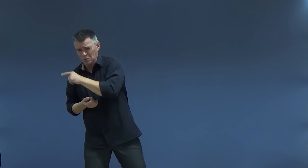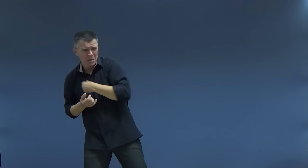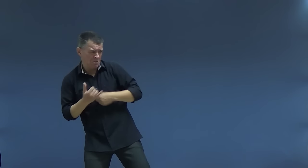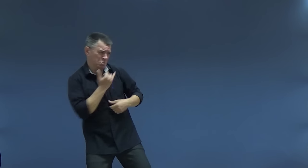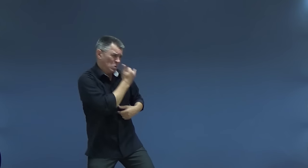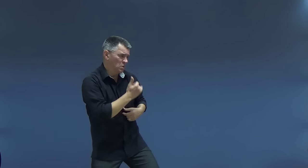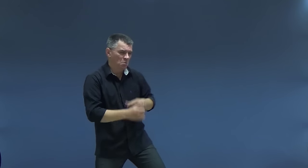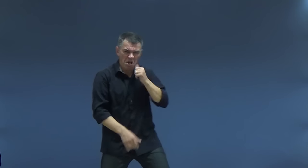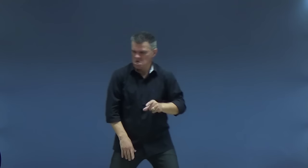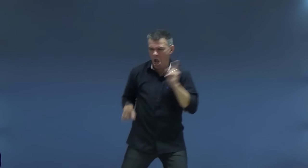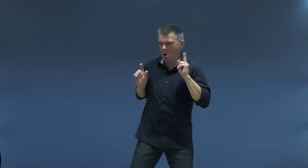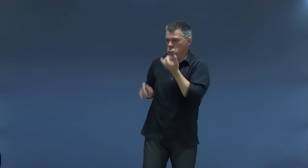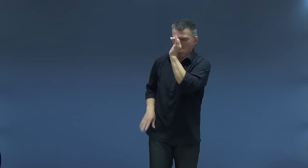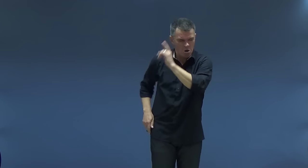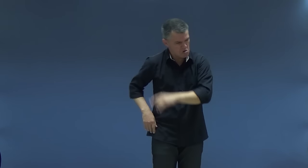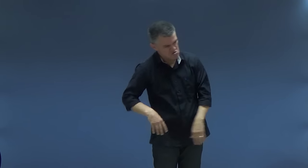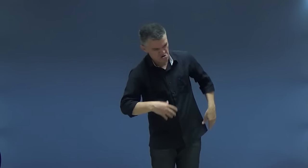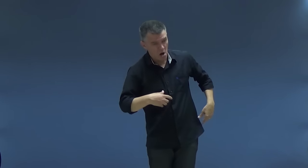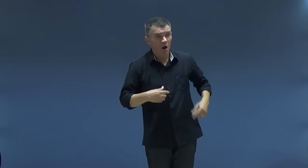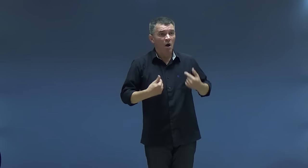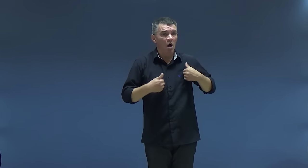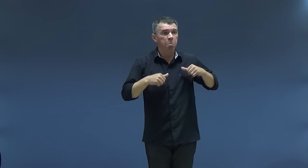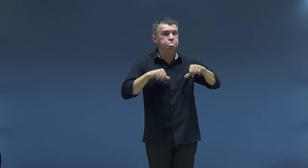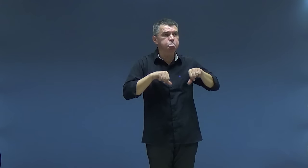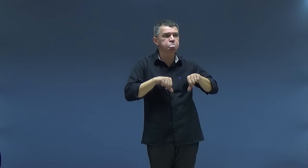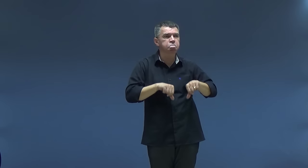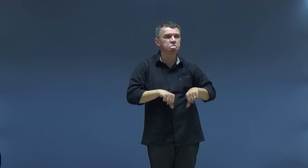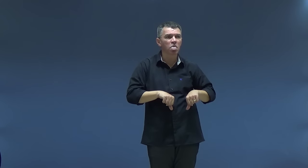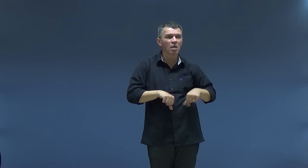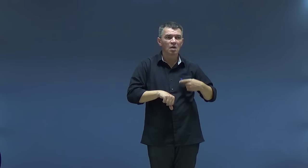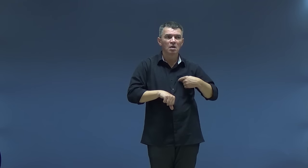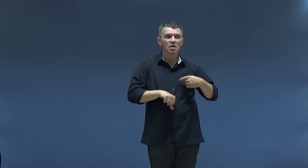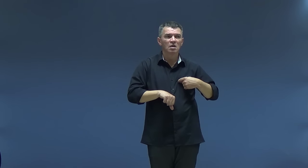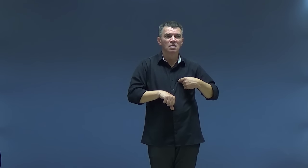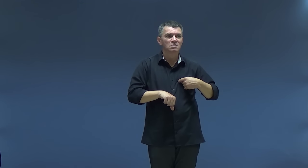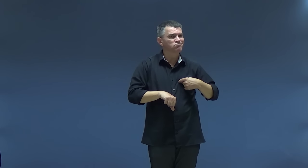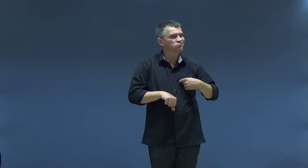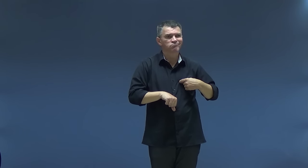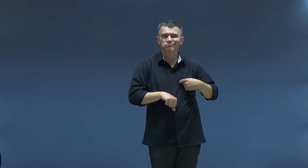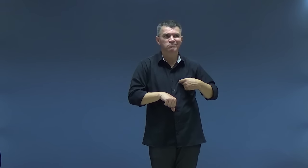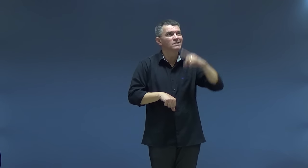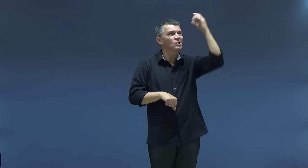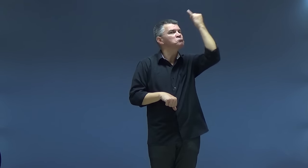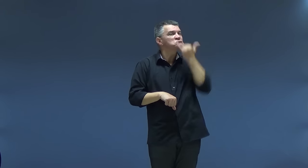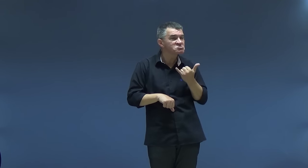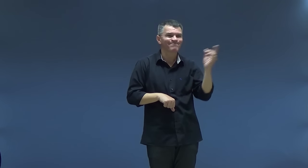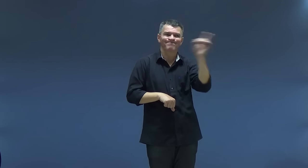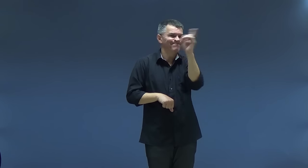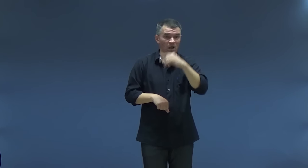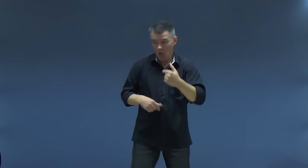Né, ai, fiz errado, ai, não vou perdoar. Né, às vezes você fica tão para baixo.